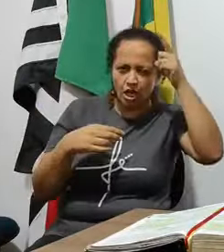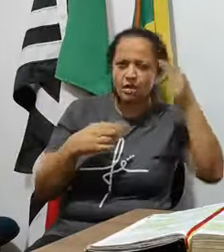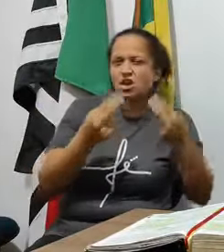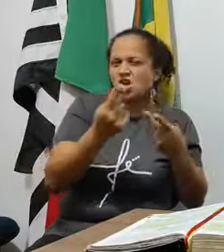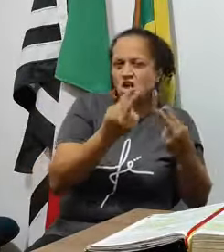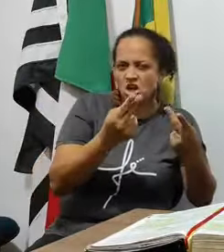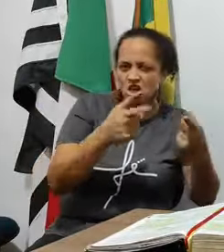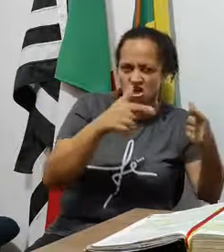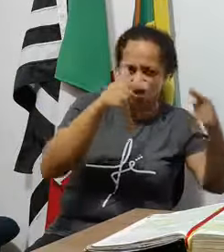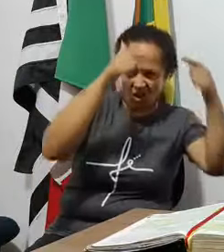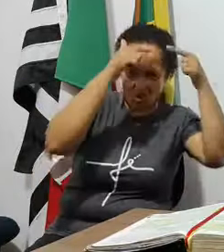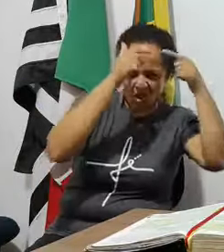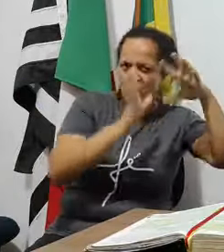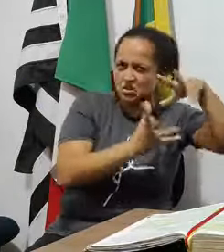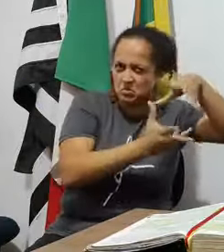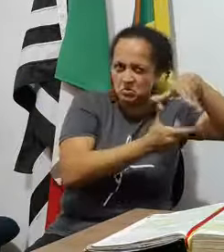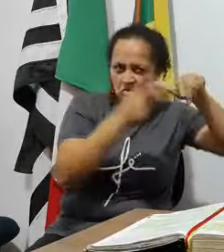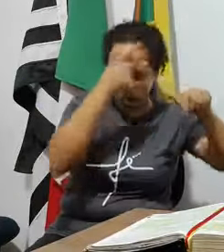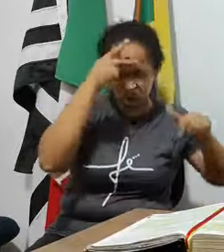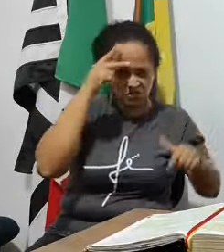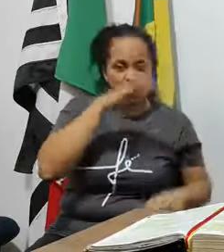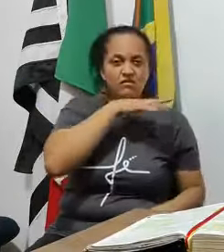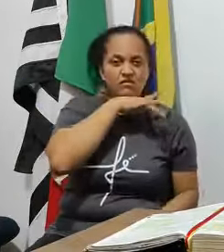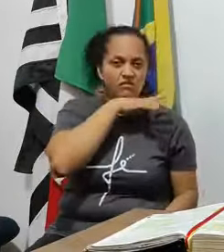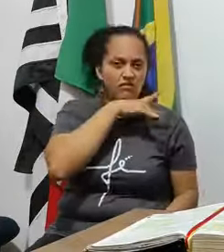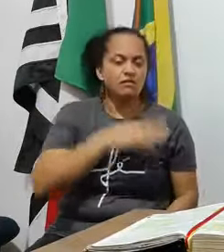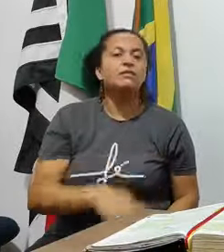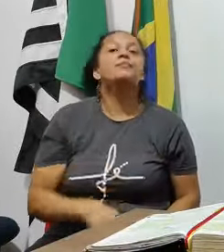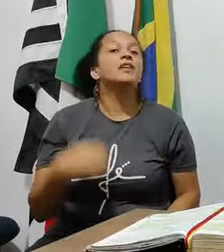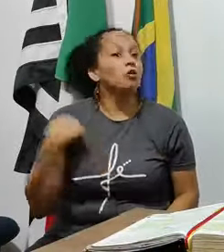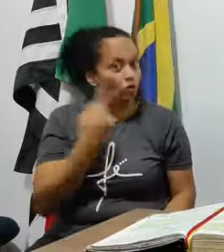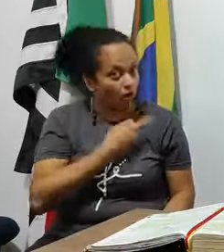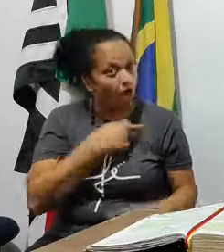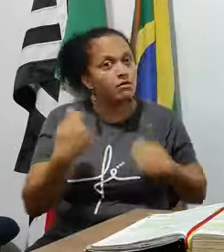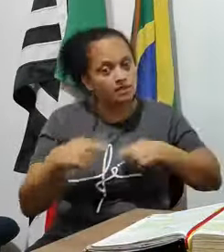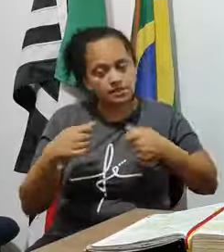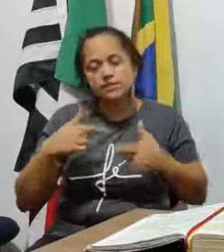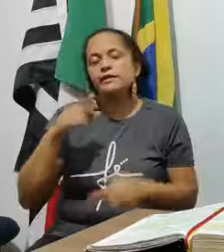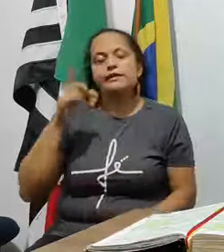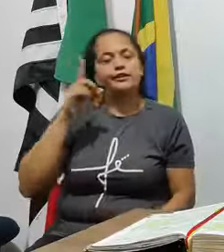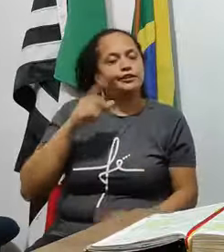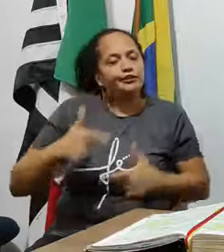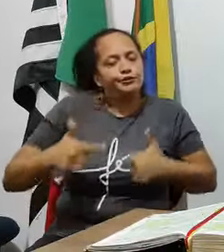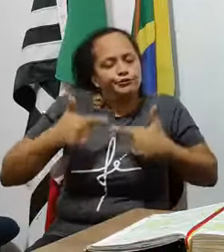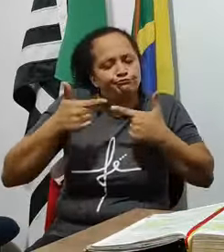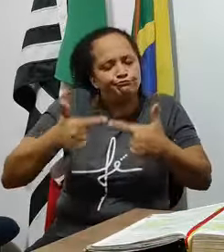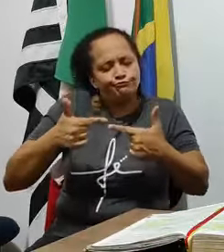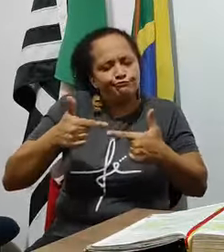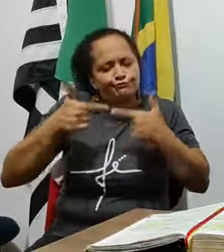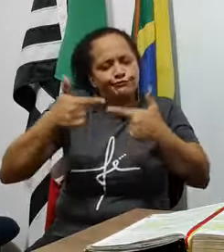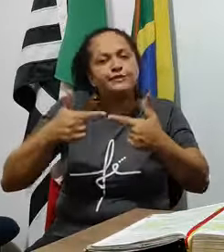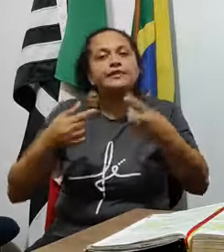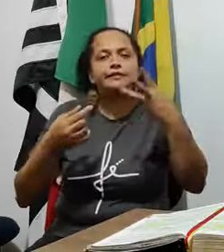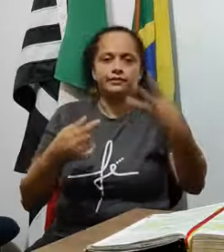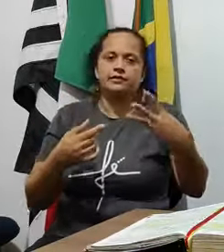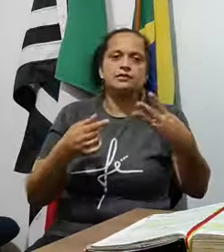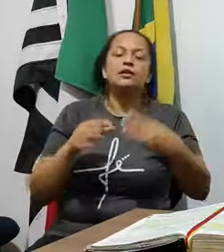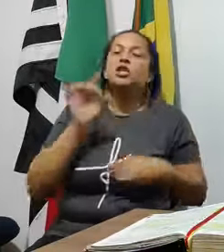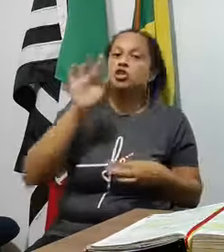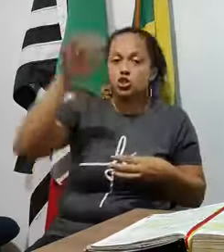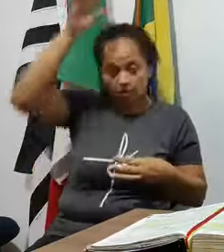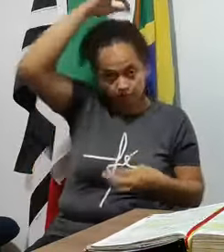3 inimigos. E somente com a ajuda do Espírito Santo que habita em nós é que a gente vai conseguir vencer